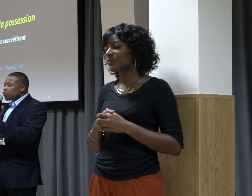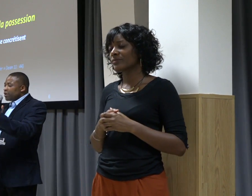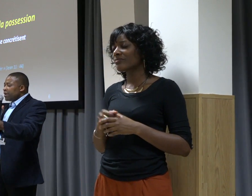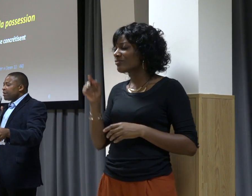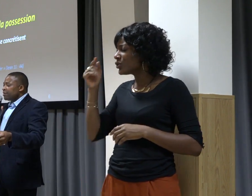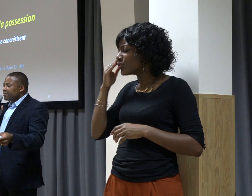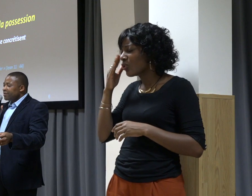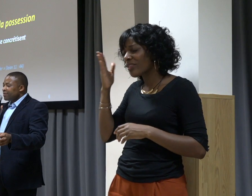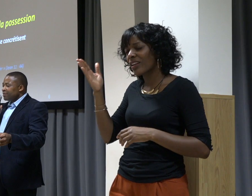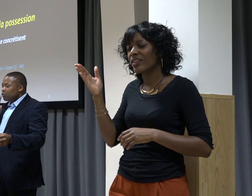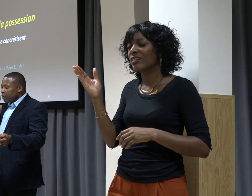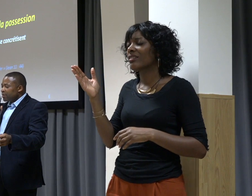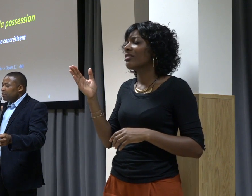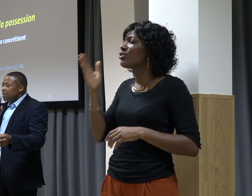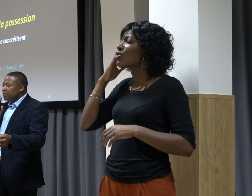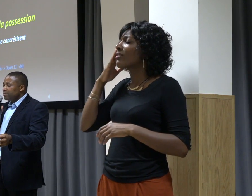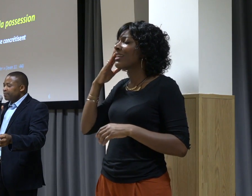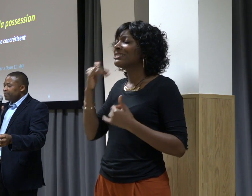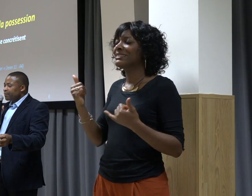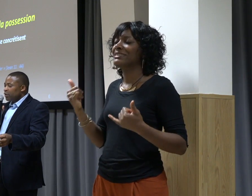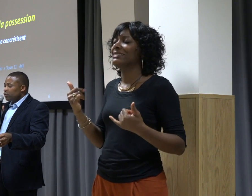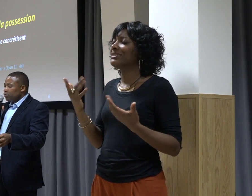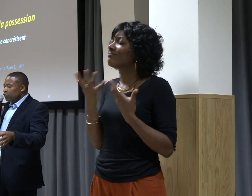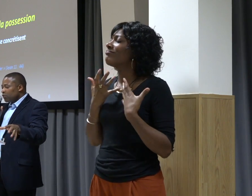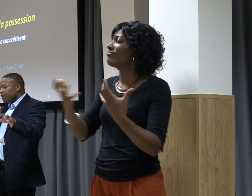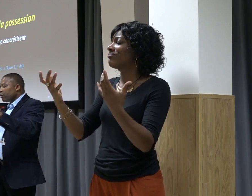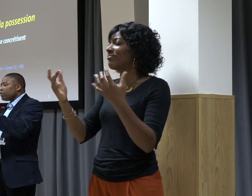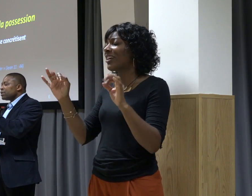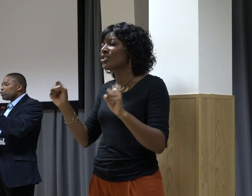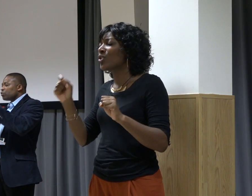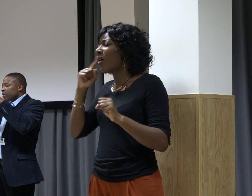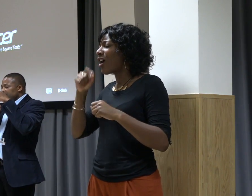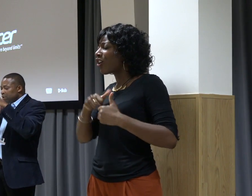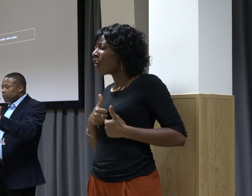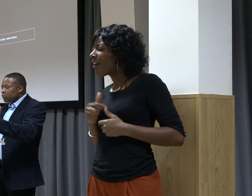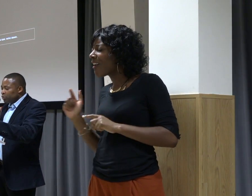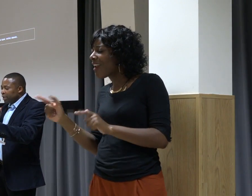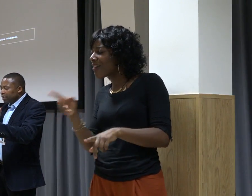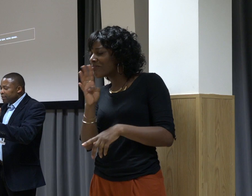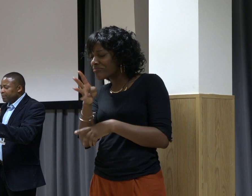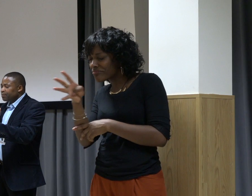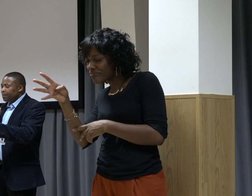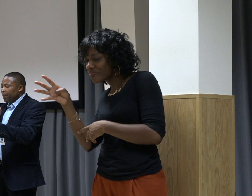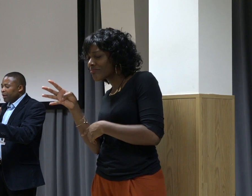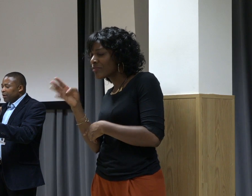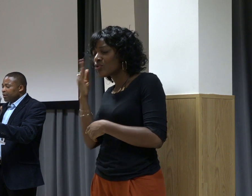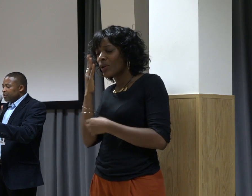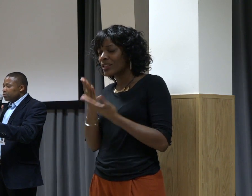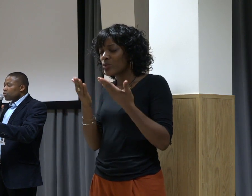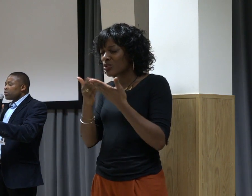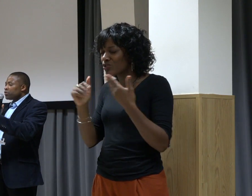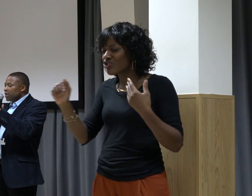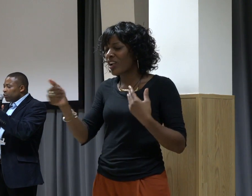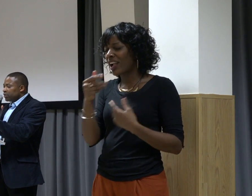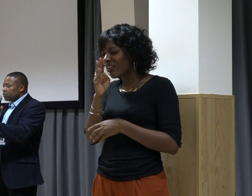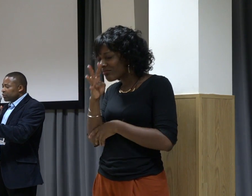Seigneur, tu connais notre assemblée. Tu sondes les cœurs, Seigneur, tu connais la situation de chacun. Tu